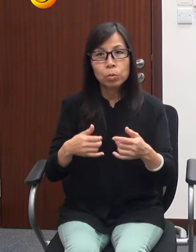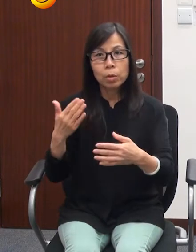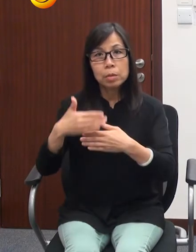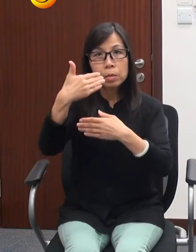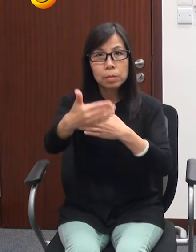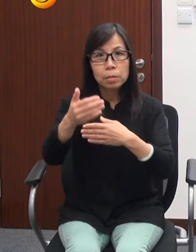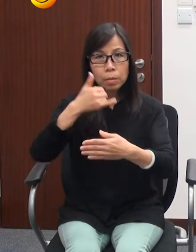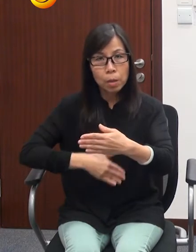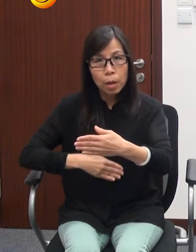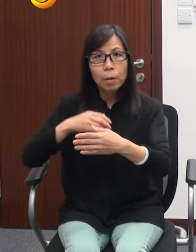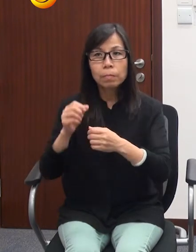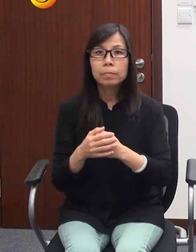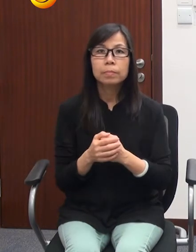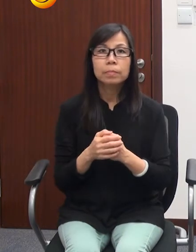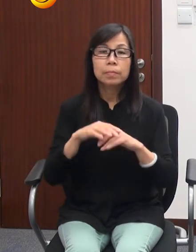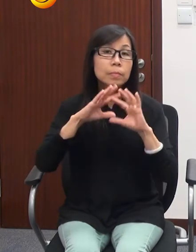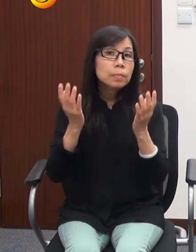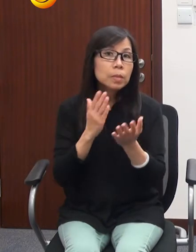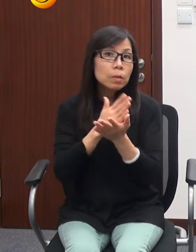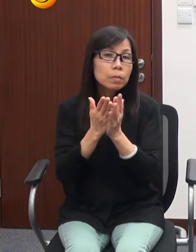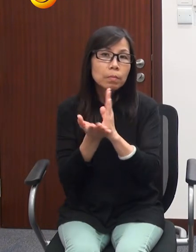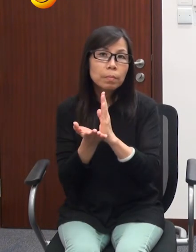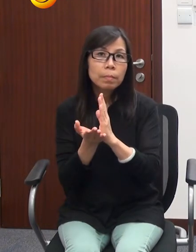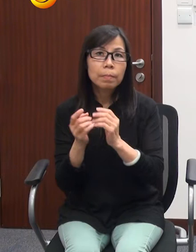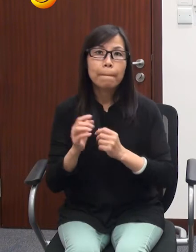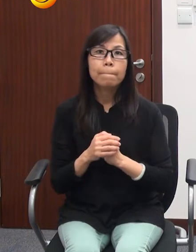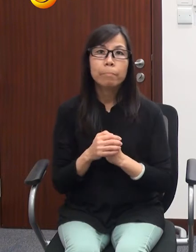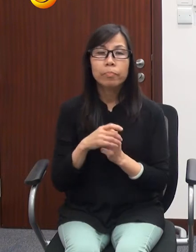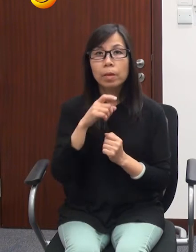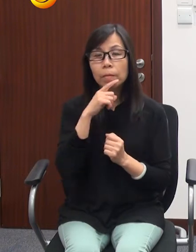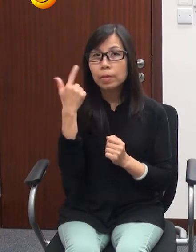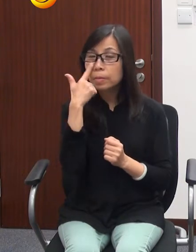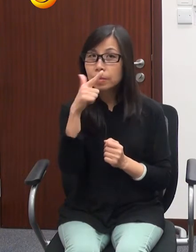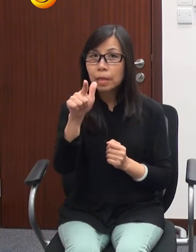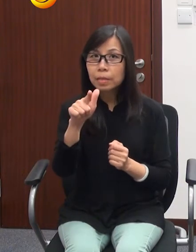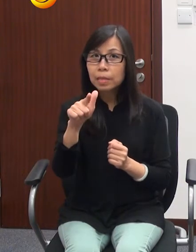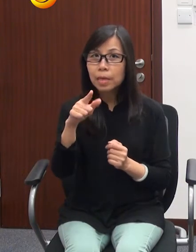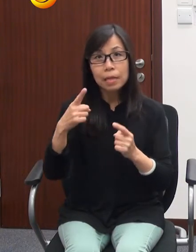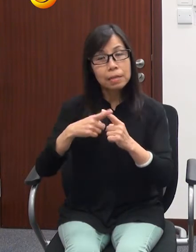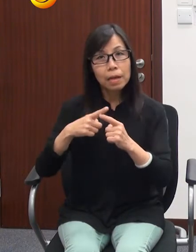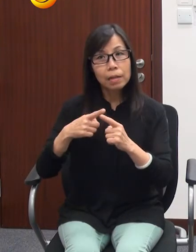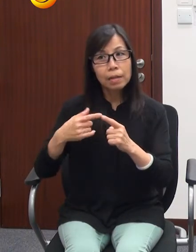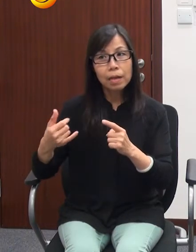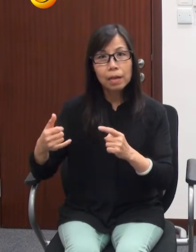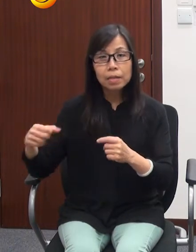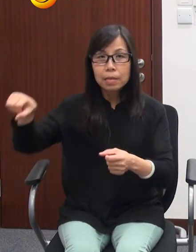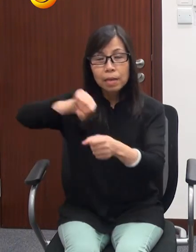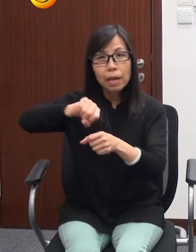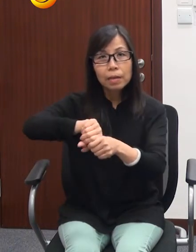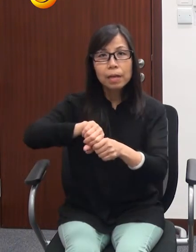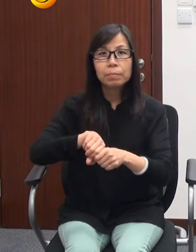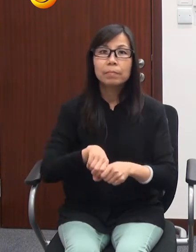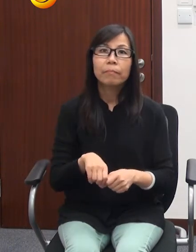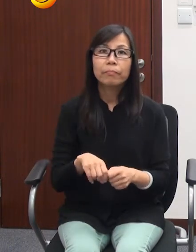然之後。即係而家竟然有一啲新進嘅人士加入啊，李輝啊等等啊，咁 李輝又加入咩